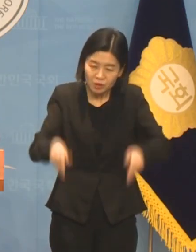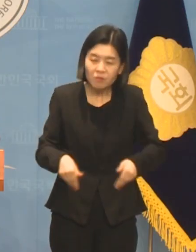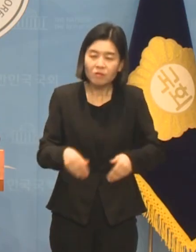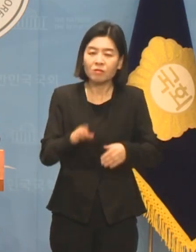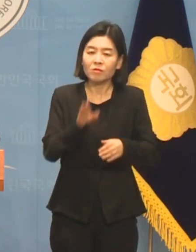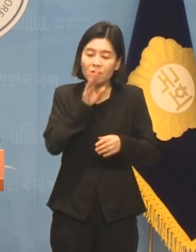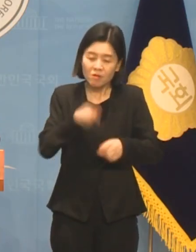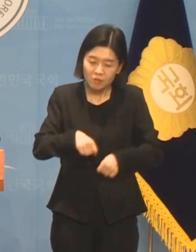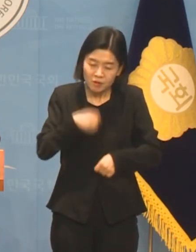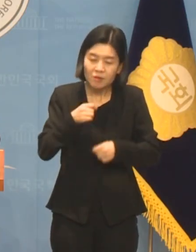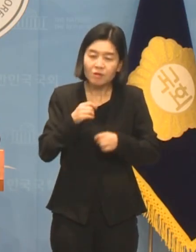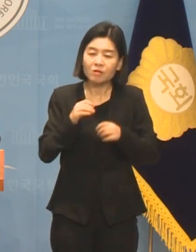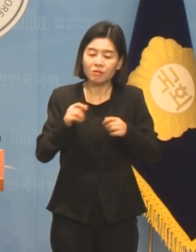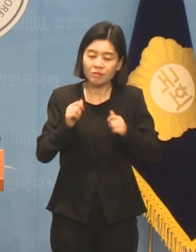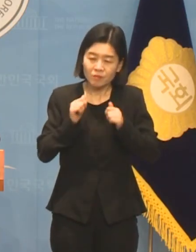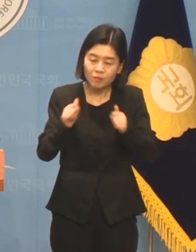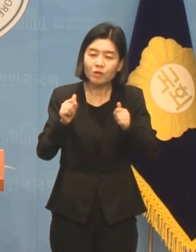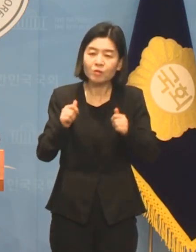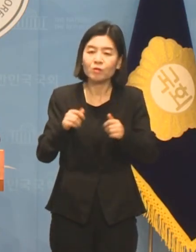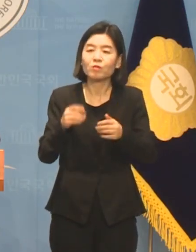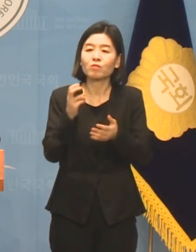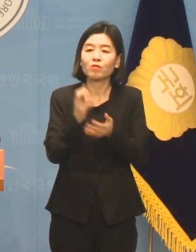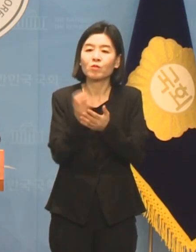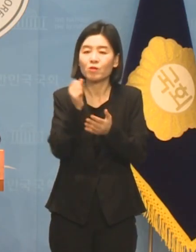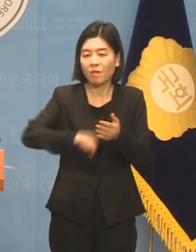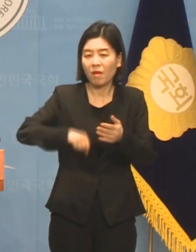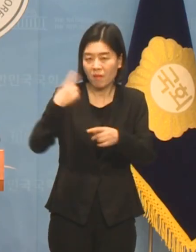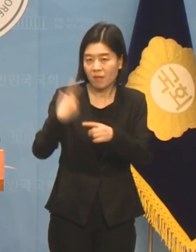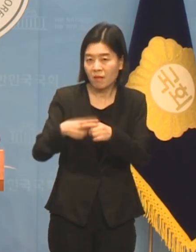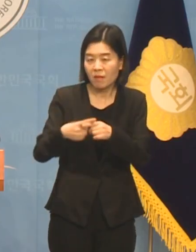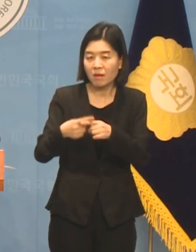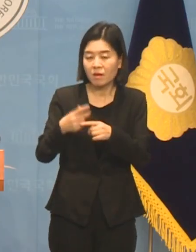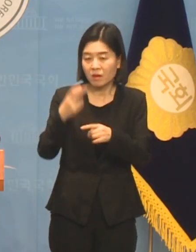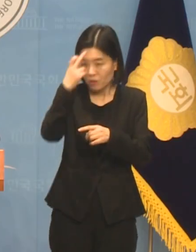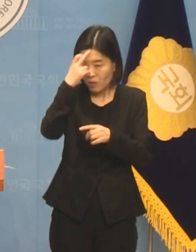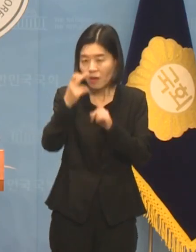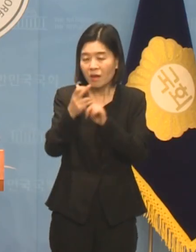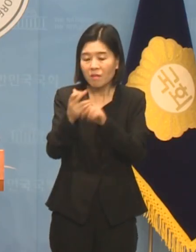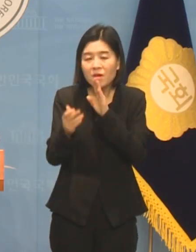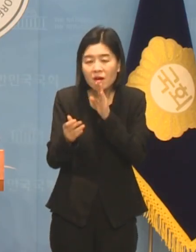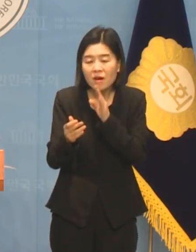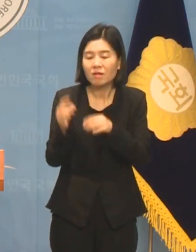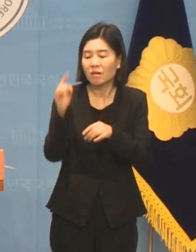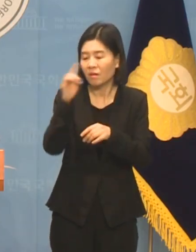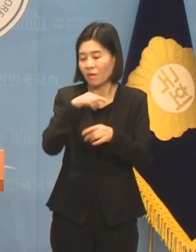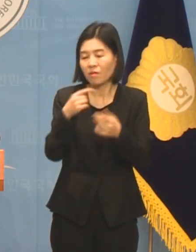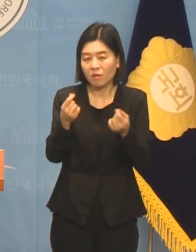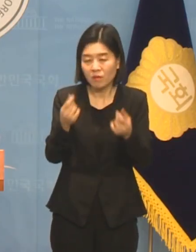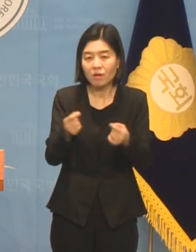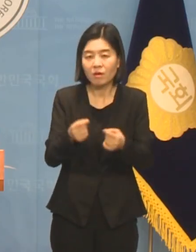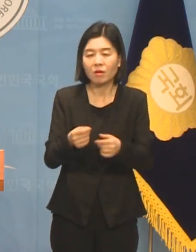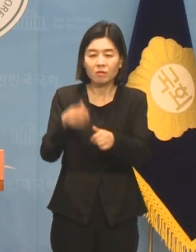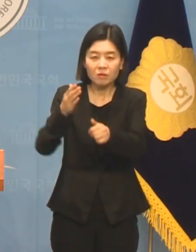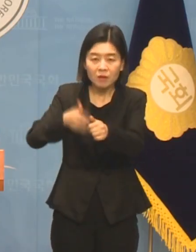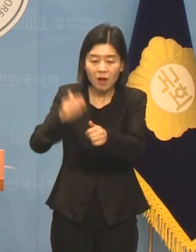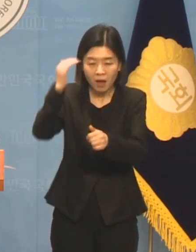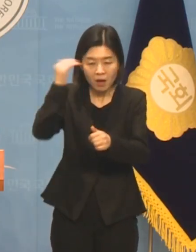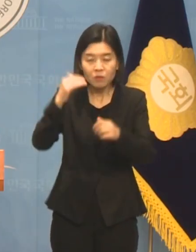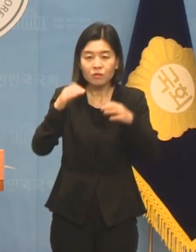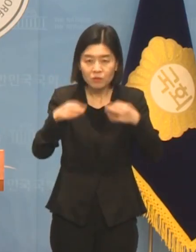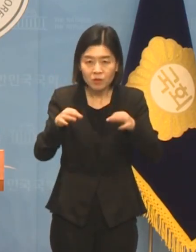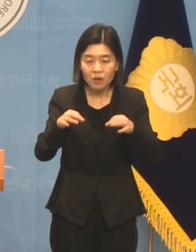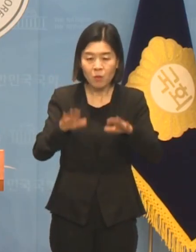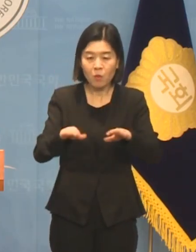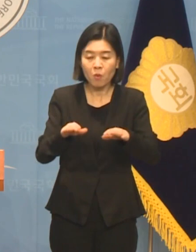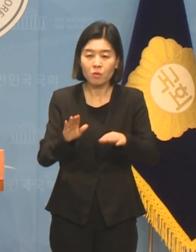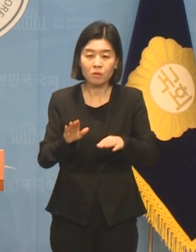것과 다름없습니다. 이것이 사실이라면 최 대행은 나쁜 공직자입니다. 최 대행에게 촉구합니다. 한국은행이 올해